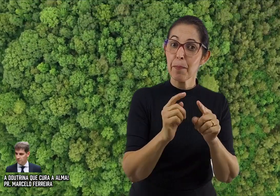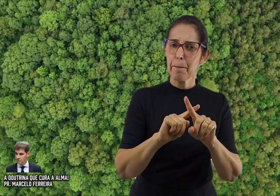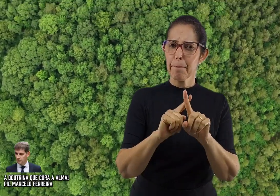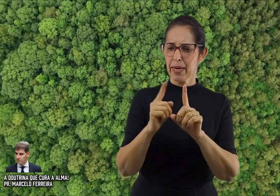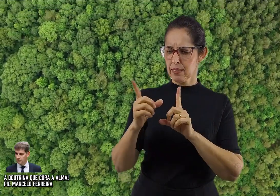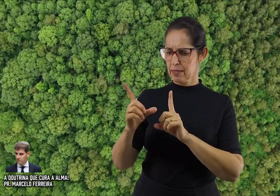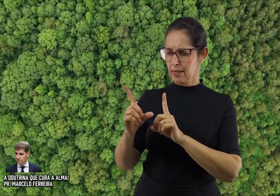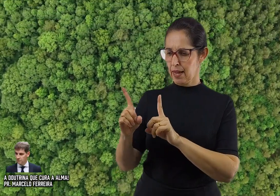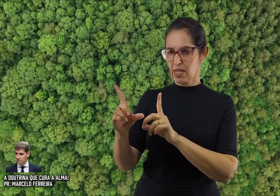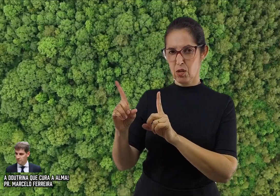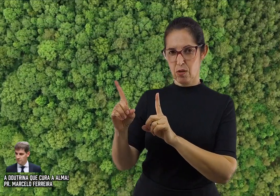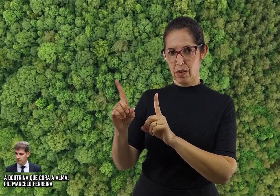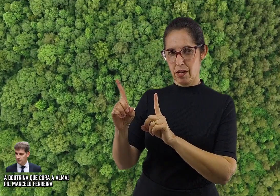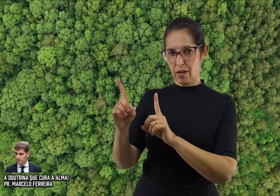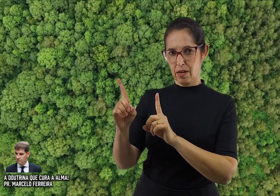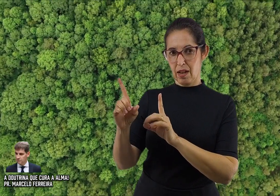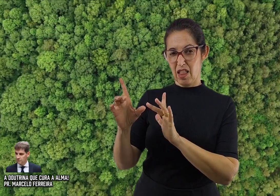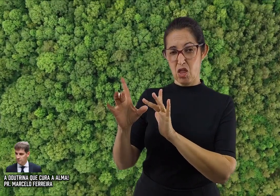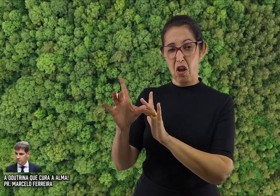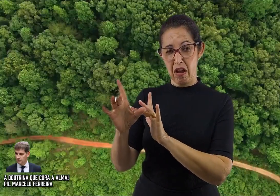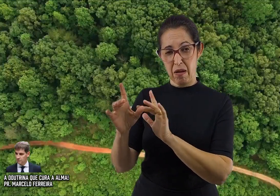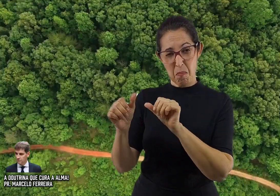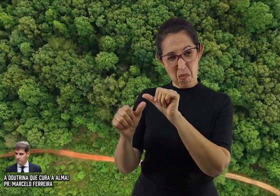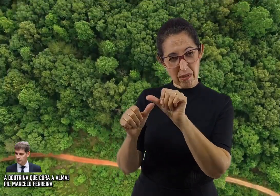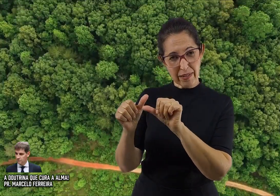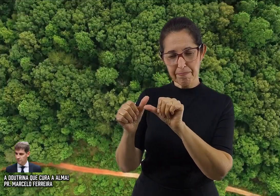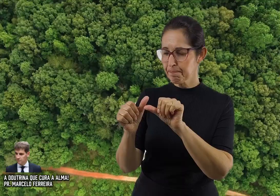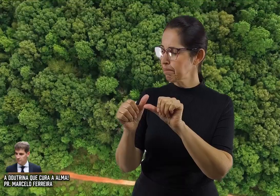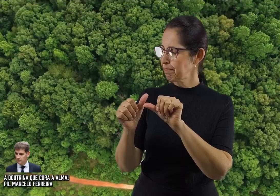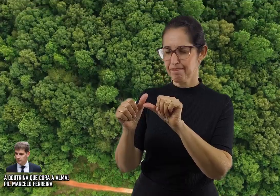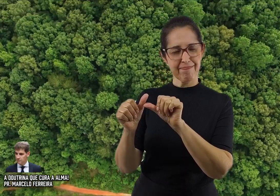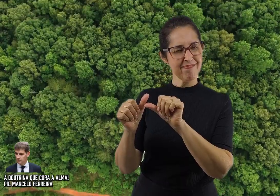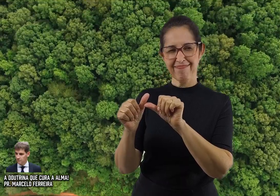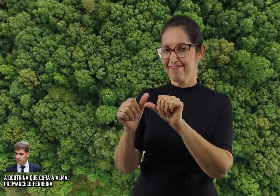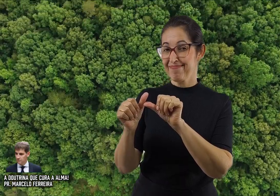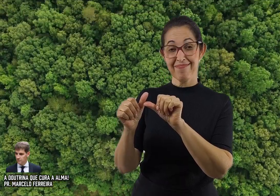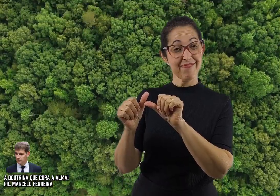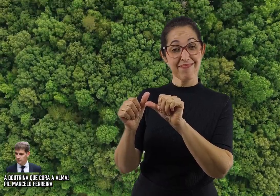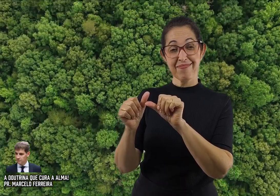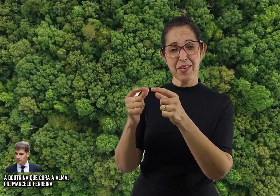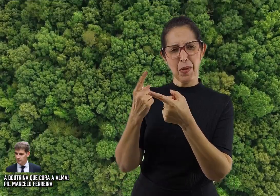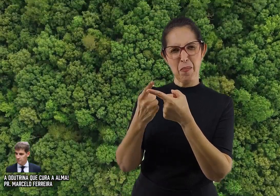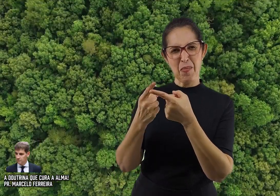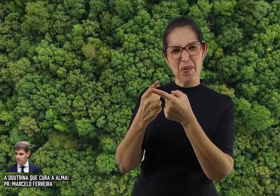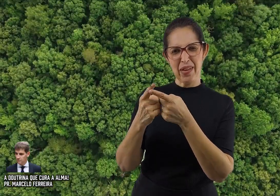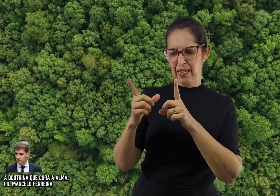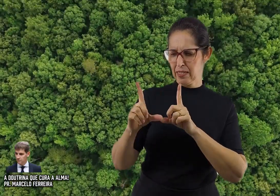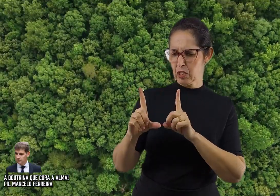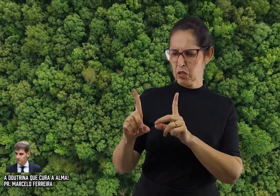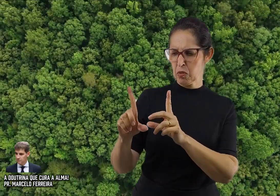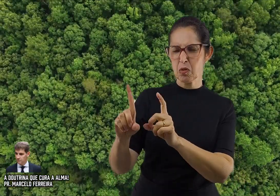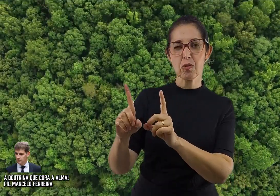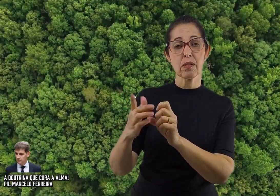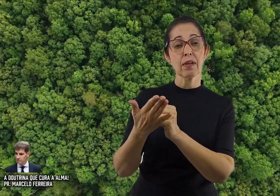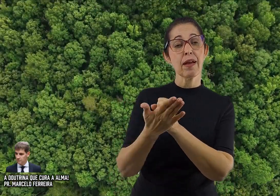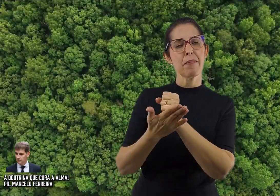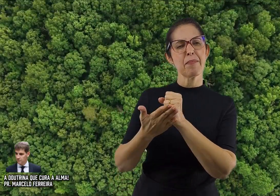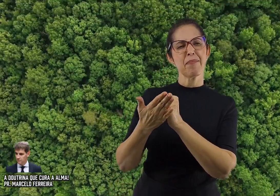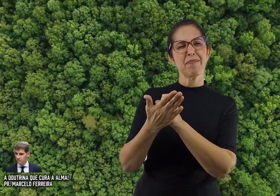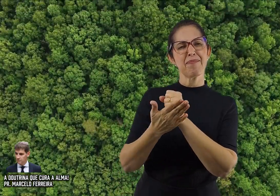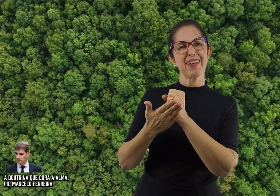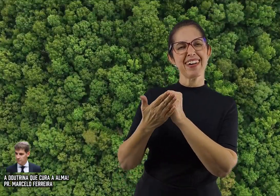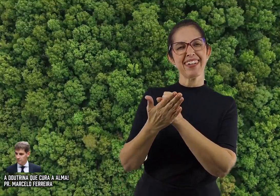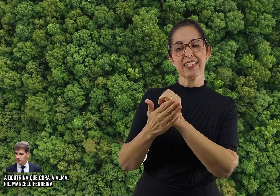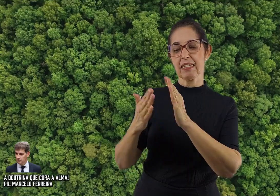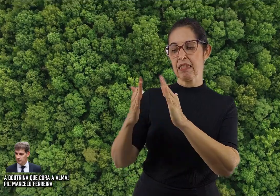pode tocar nelas. Porque as doutrinas são as colunas da igreja. Você